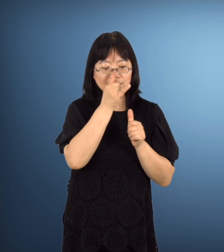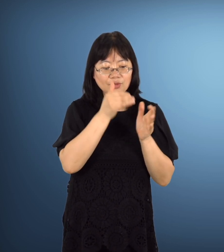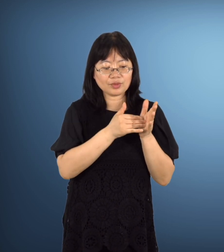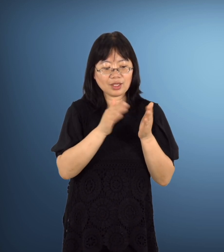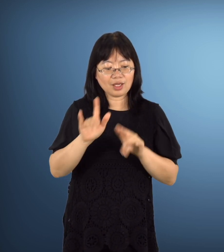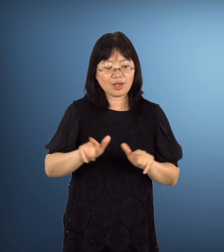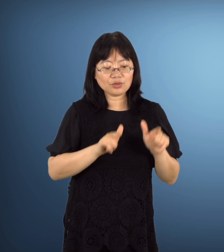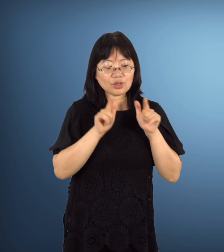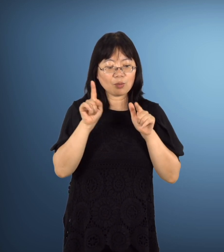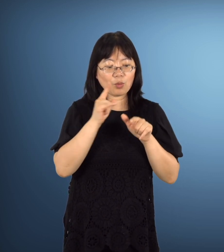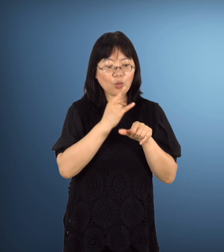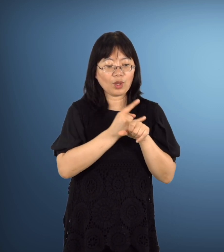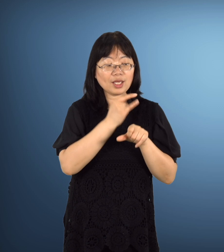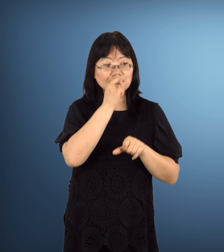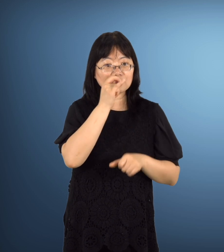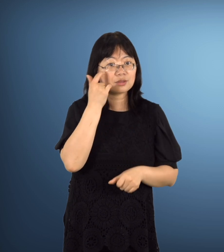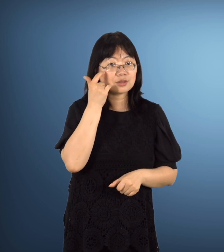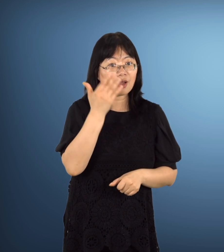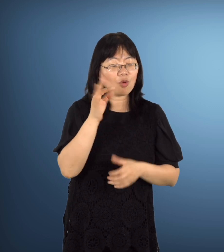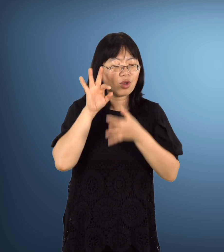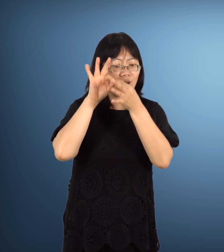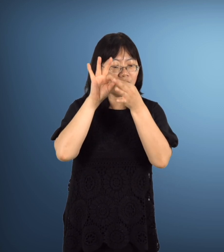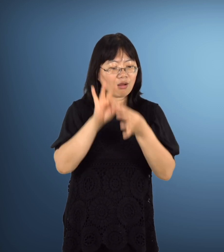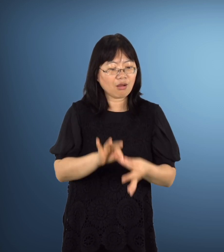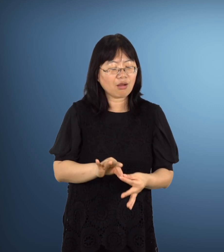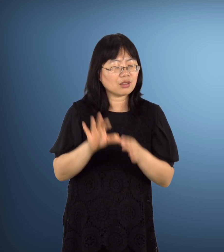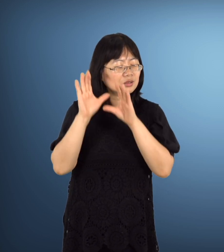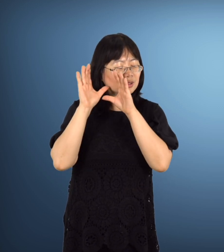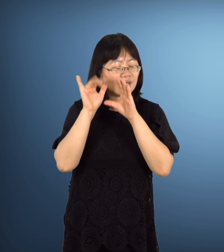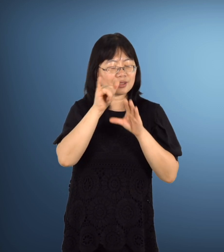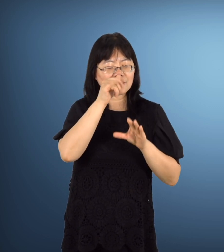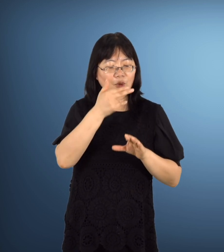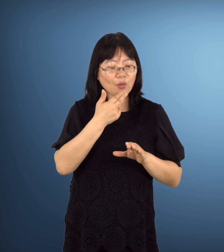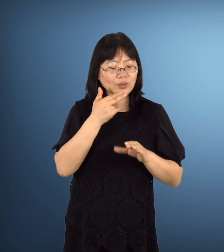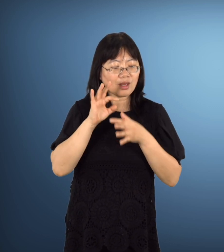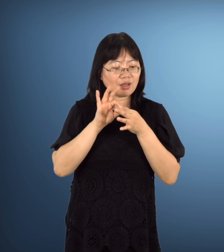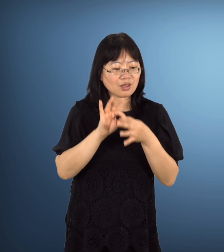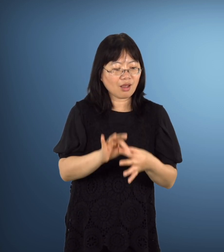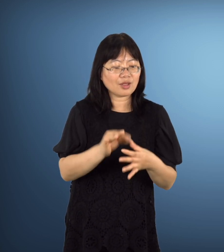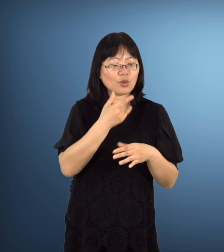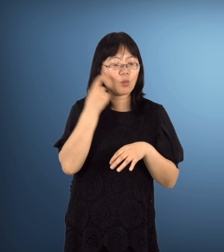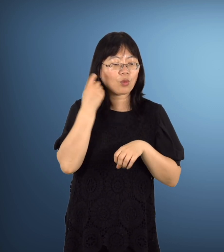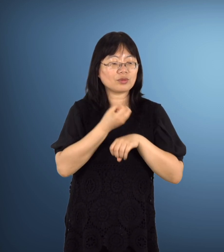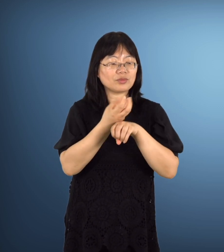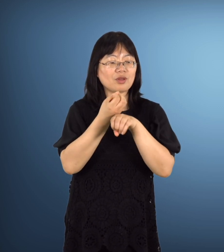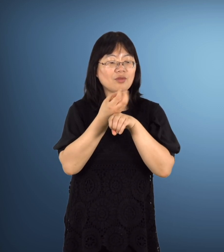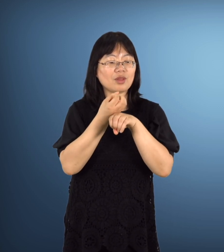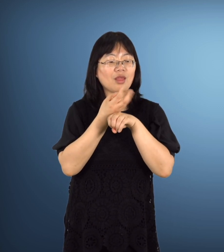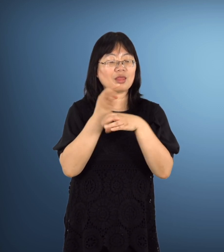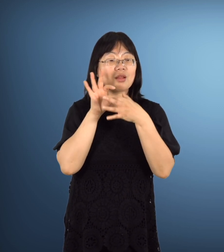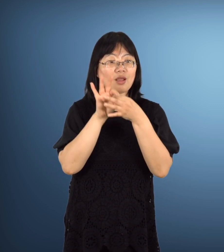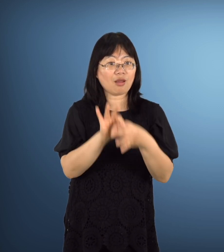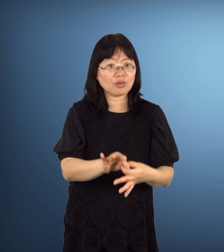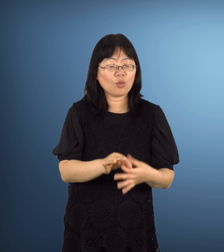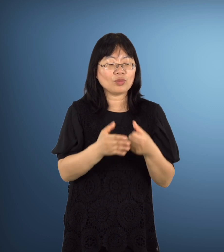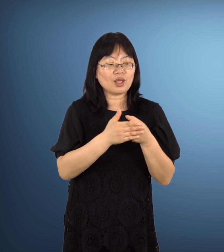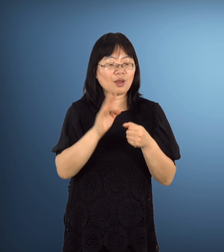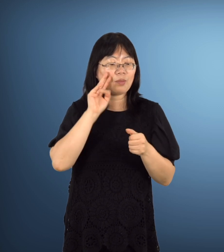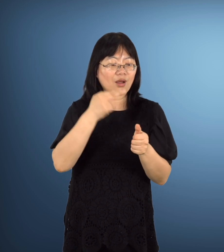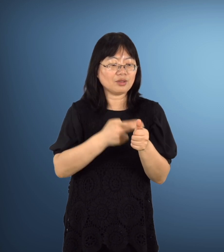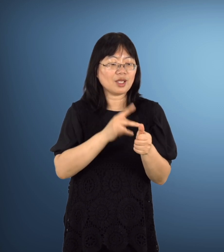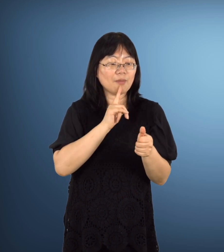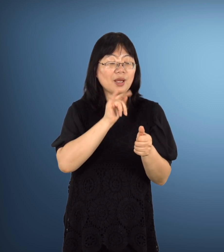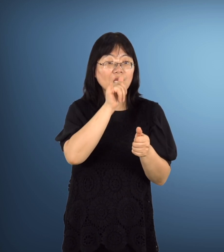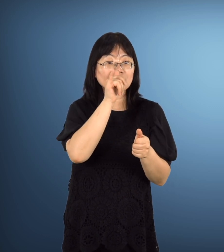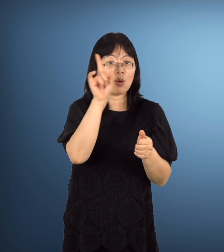하루 종일 뭐 했겠어요? 계속 듣든지 안 듣든지 복음을 전하는 거예요. 그러니까 바울이 그 얘기를 하는